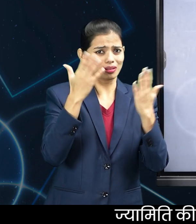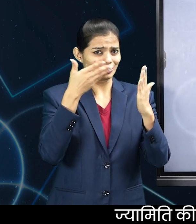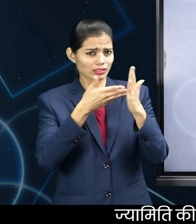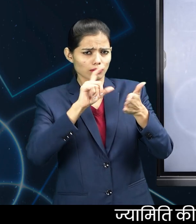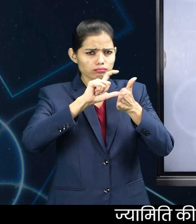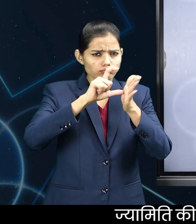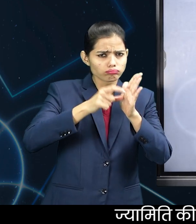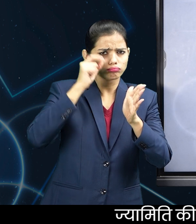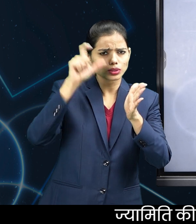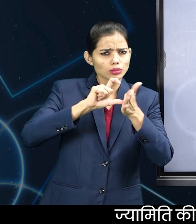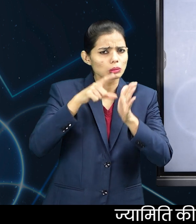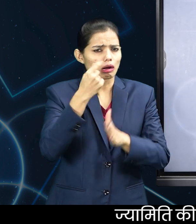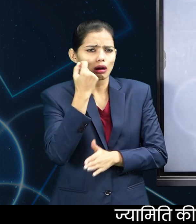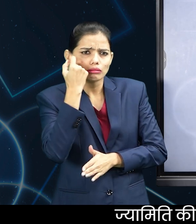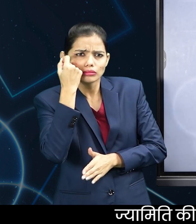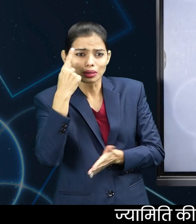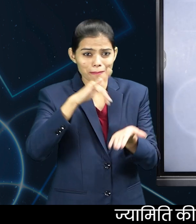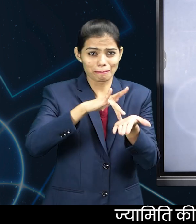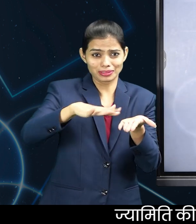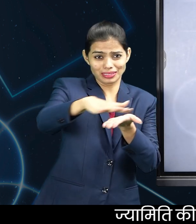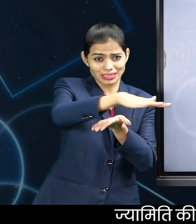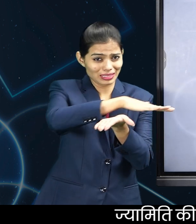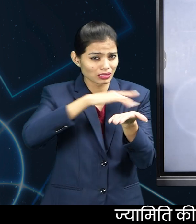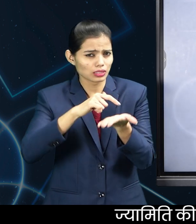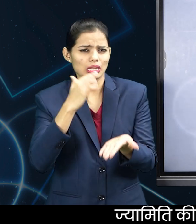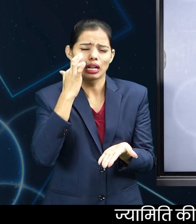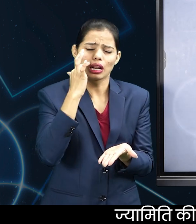ज्यामिति की दुनिया में स्थान को समझना महत्वपूर्ण है।